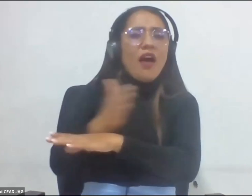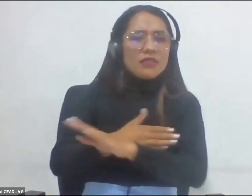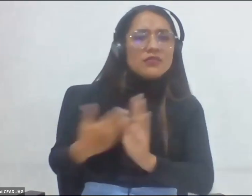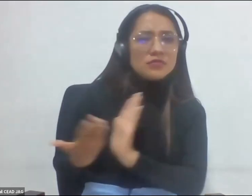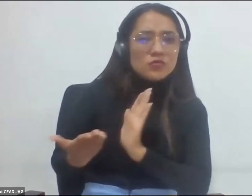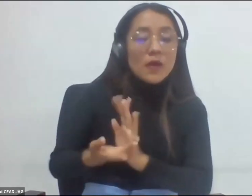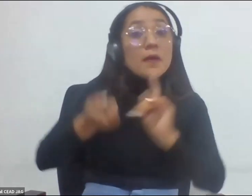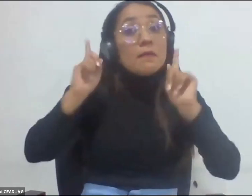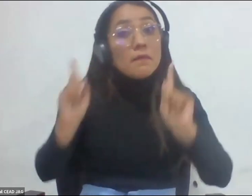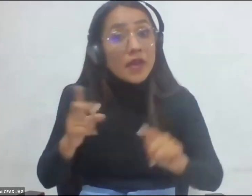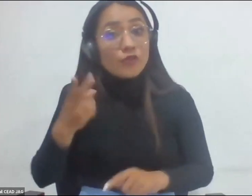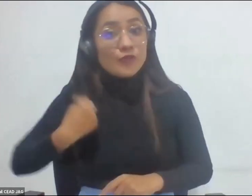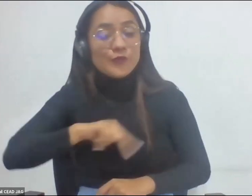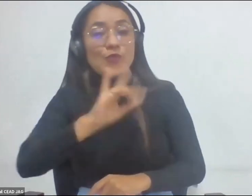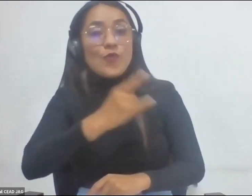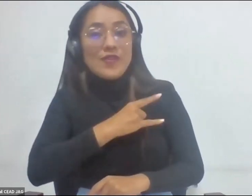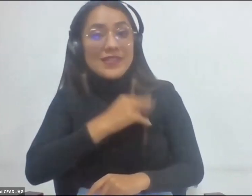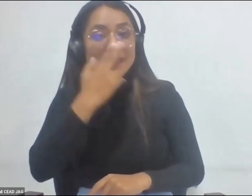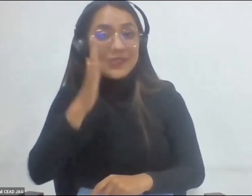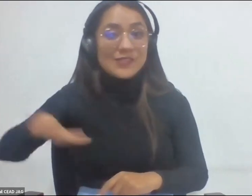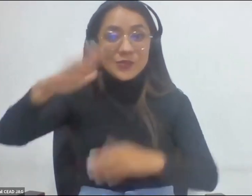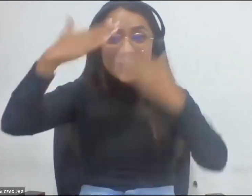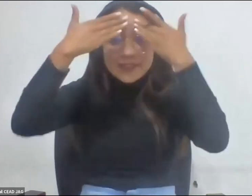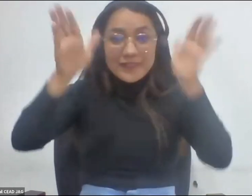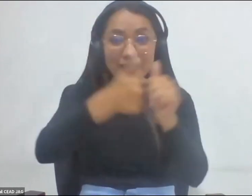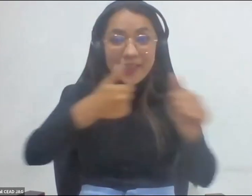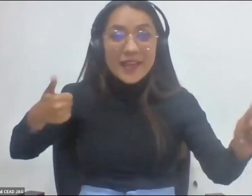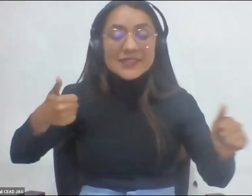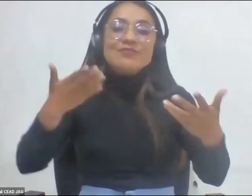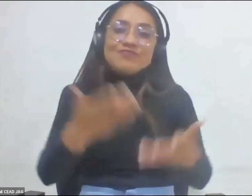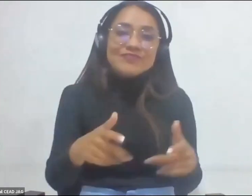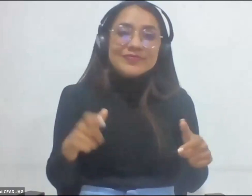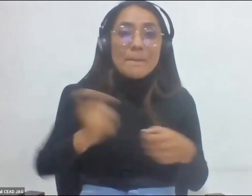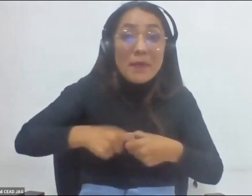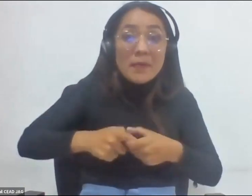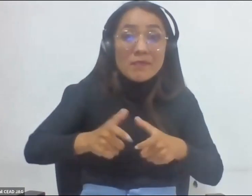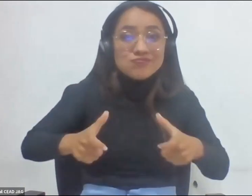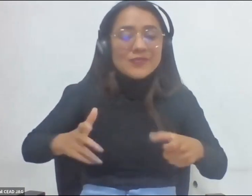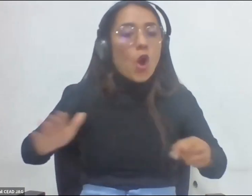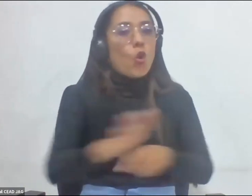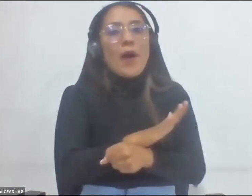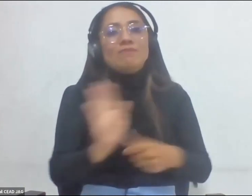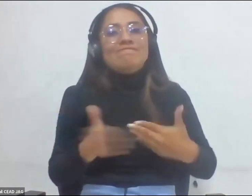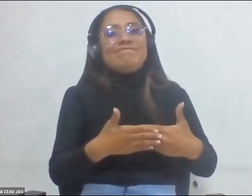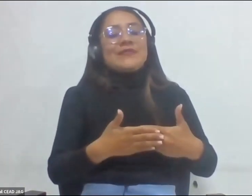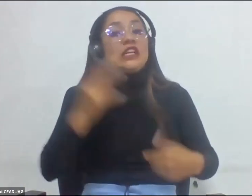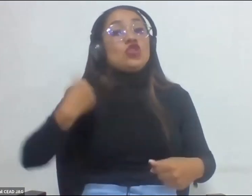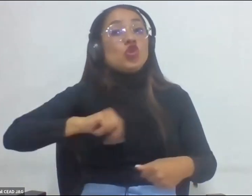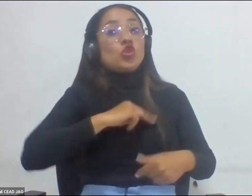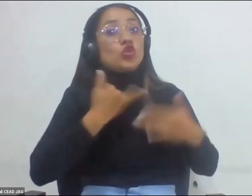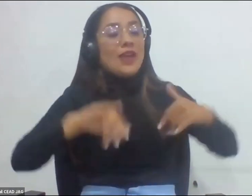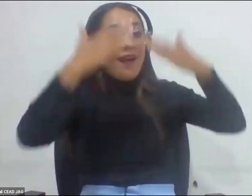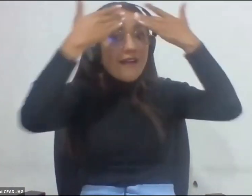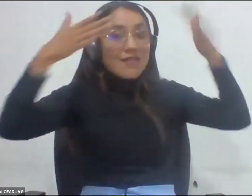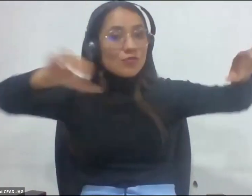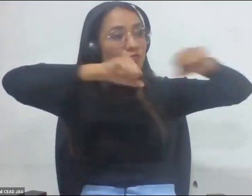Nacional abierta de distancia existe esta limitante en cupos Entonces cuando abrimos convocatoria y